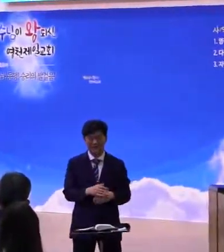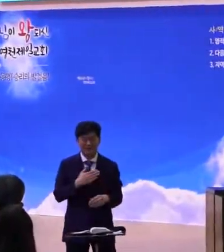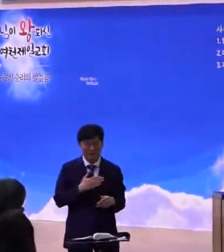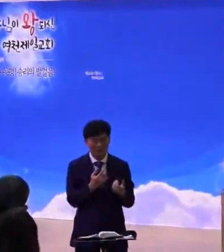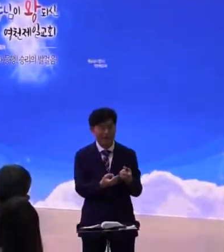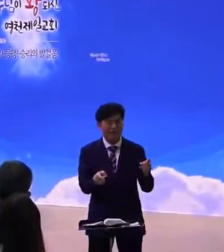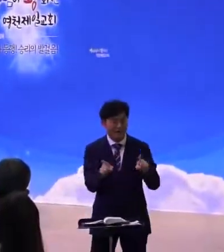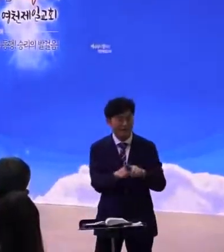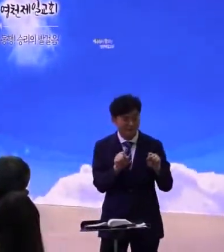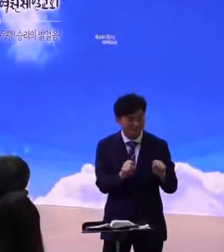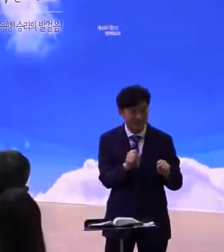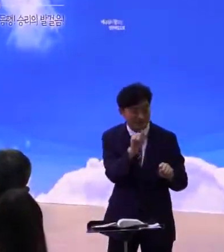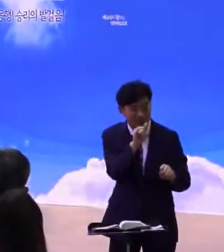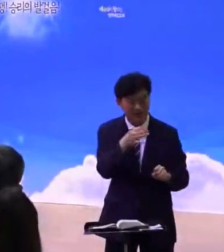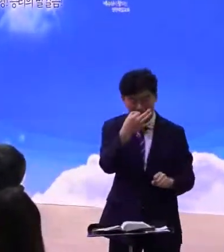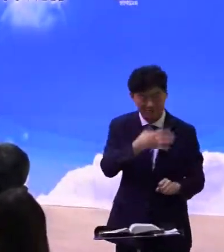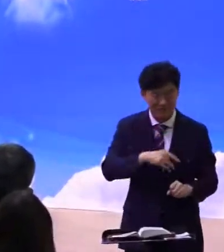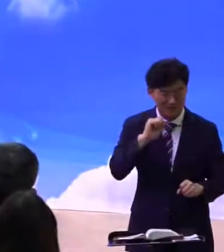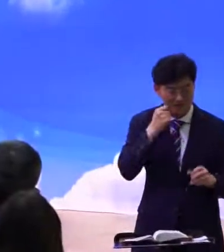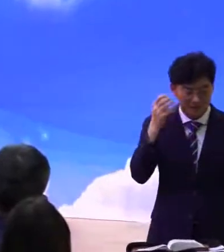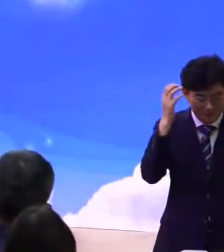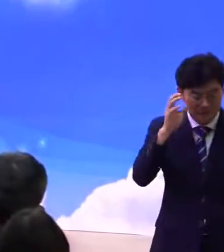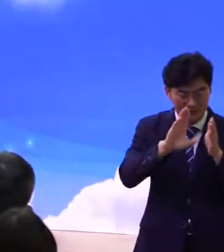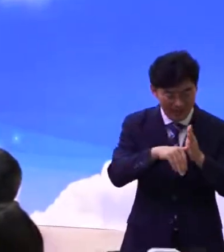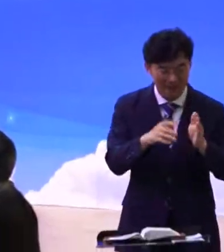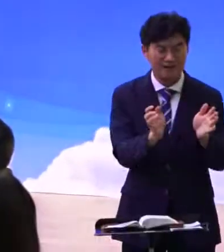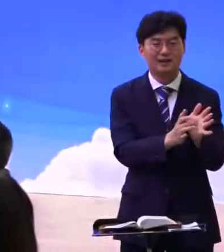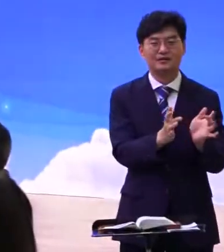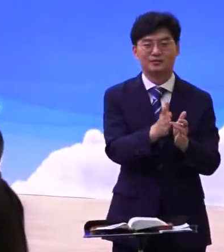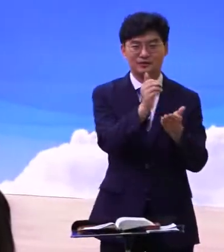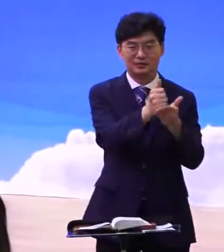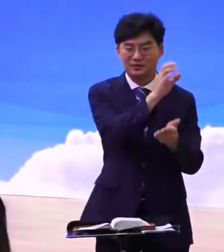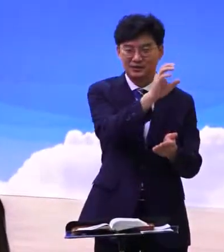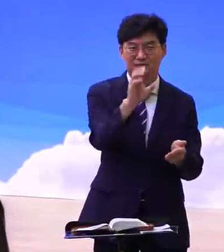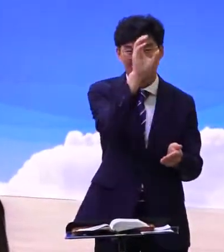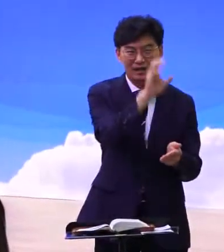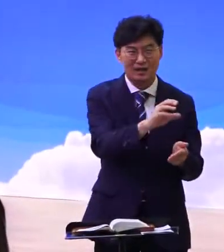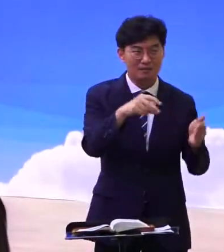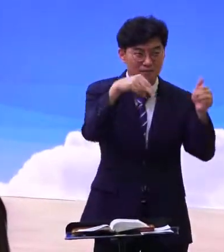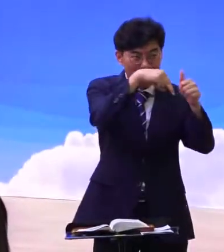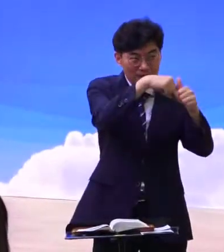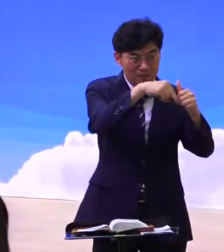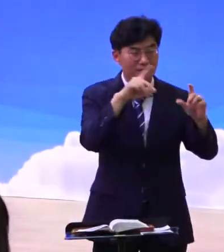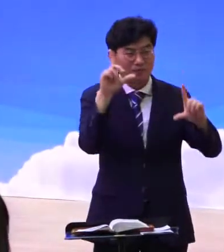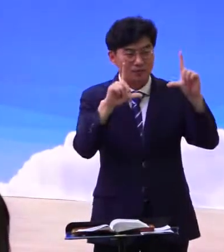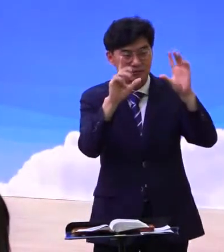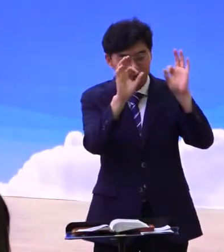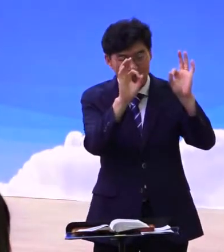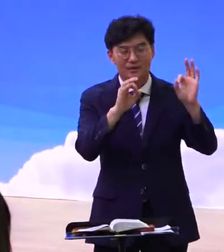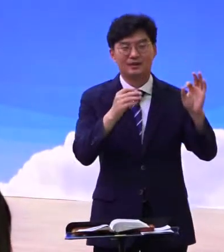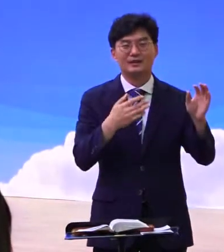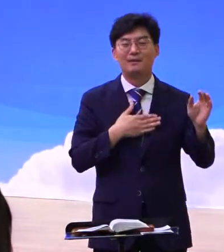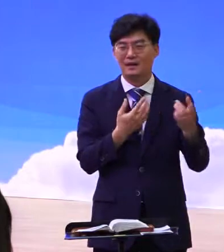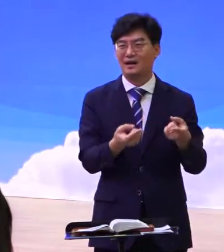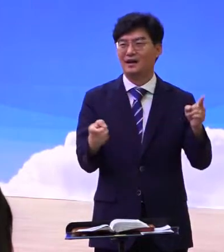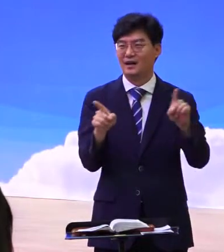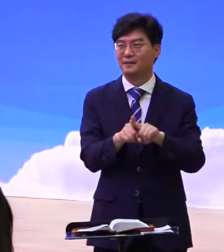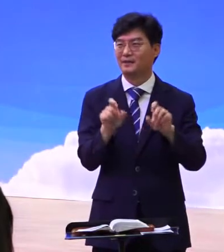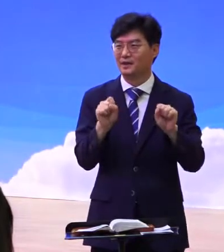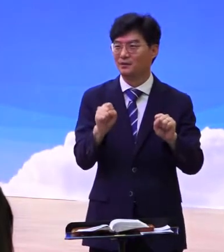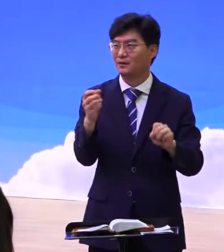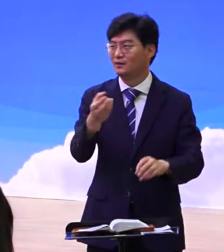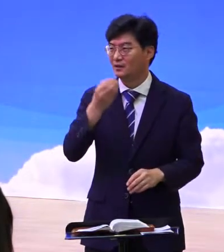동행해 주시고 승리의 길로 이끌기를 원하십니다. 우리 주님을 늘 바라보시고 하나님 바라보시고 또 성령과